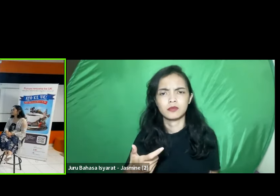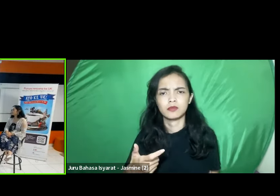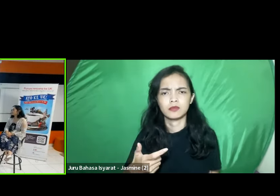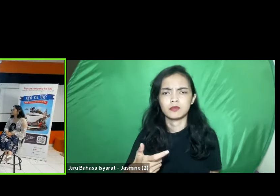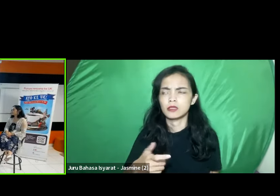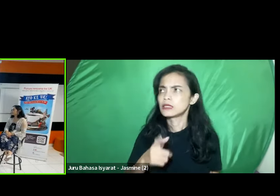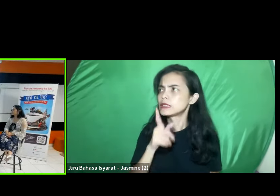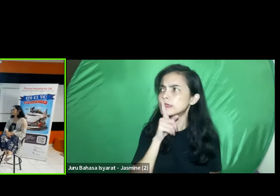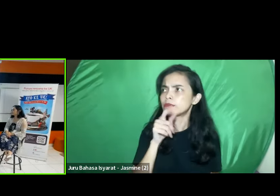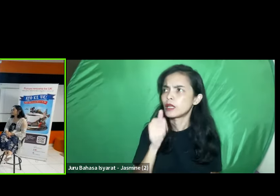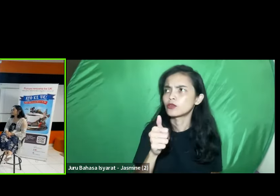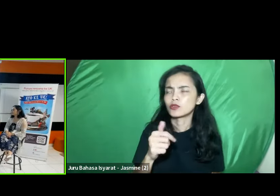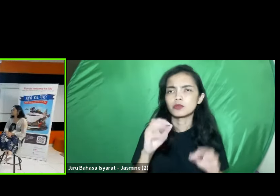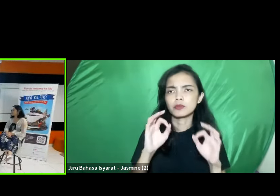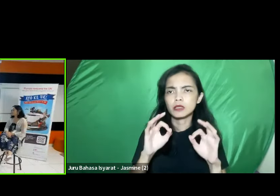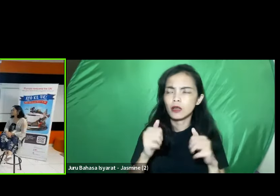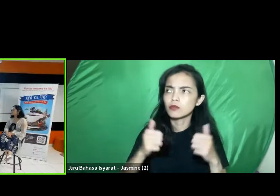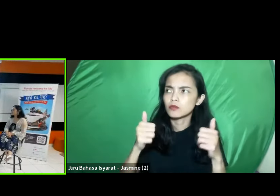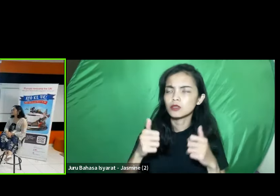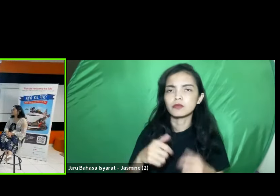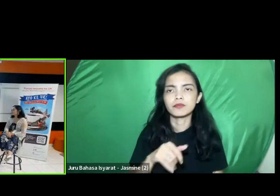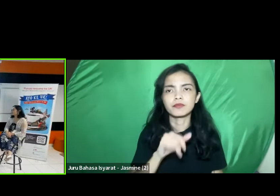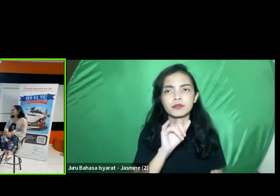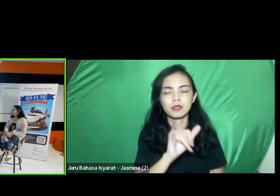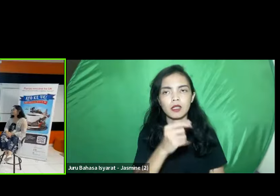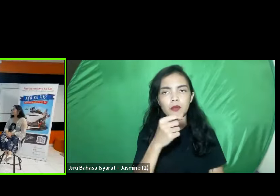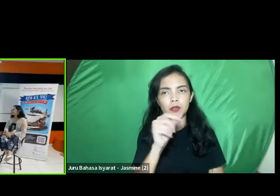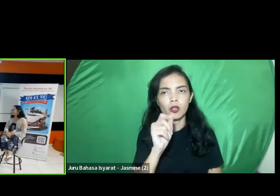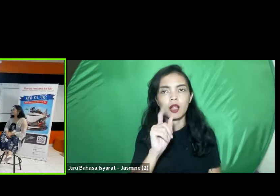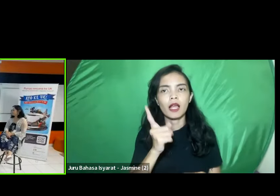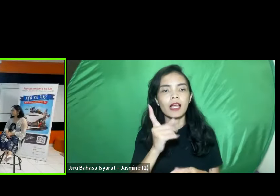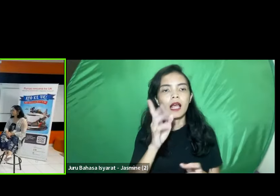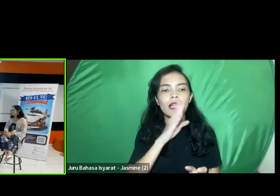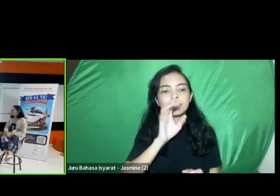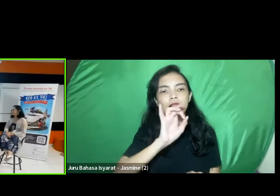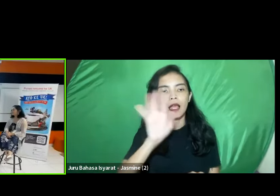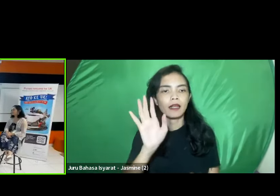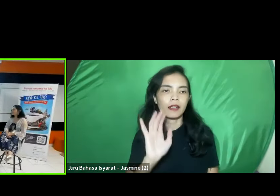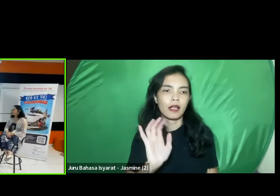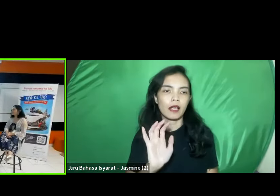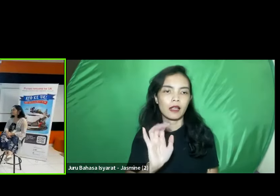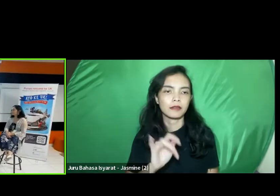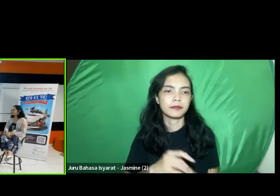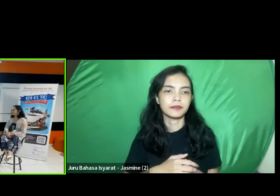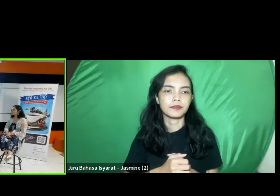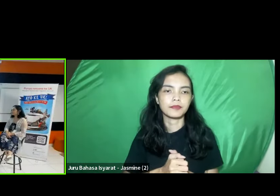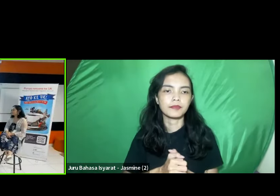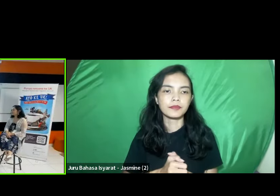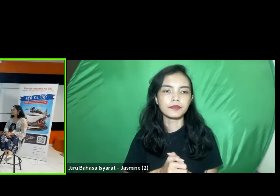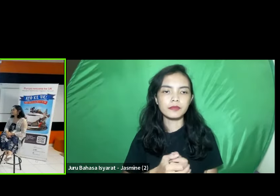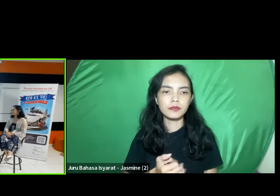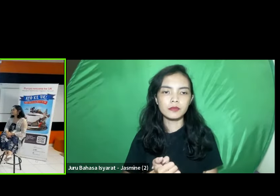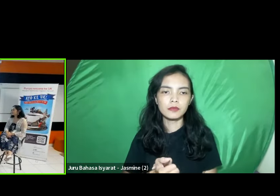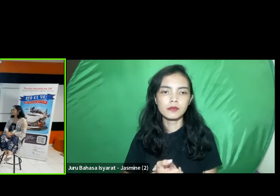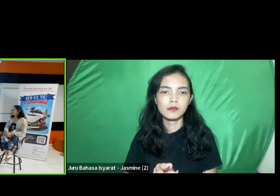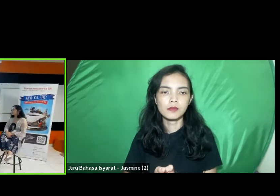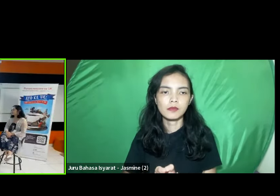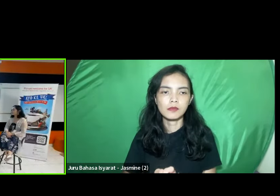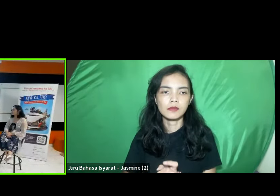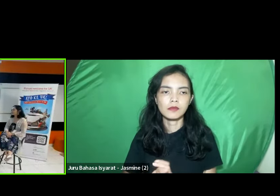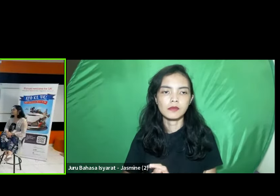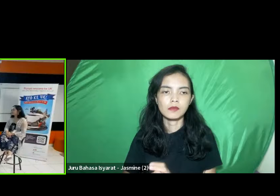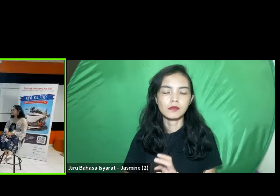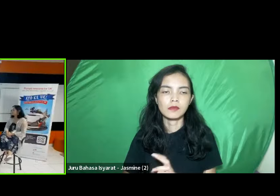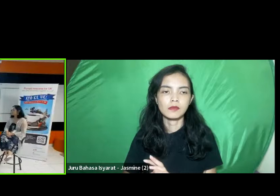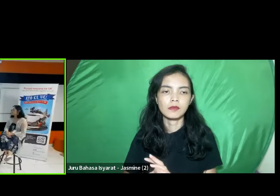UK the best education Betul tapi kayak boleh gak ada hal lain yang gitu buat kalian lebih otentik